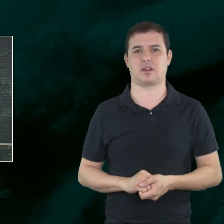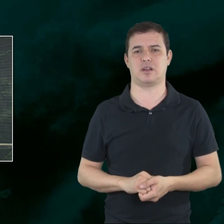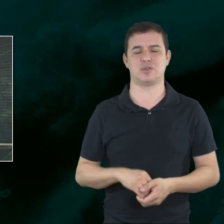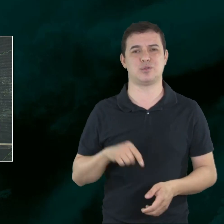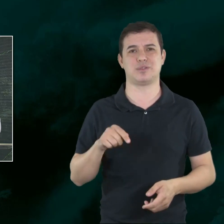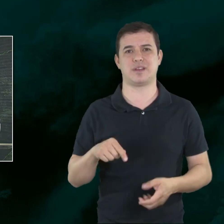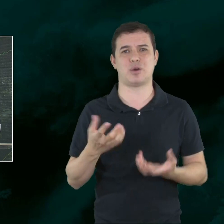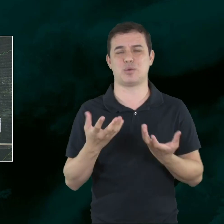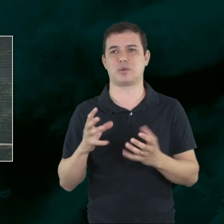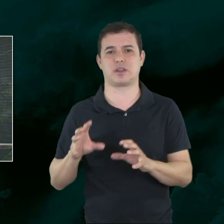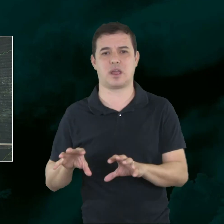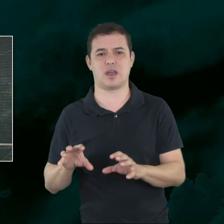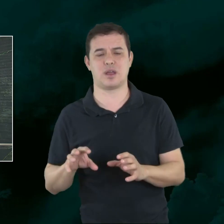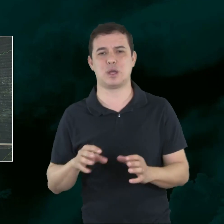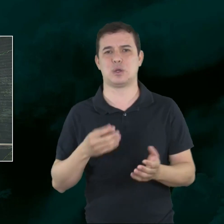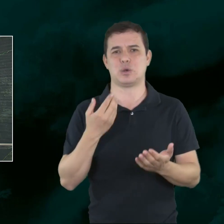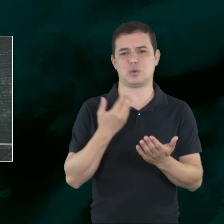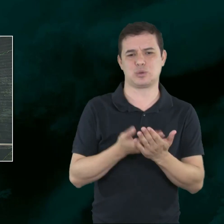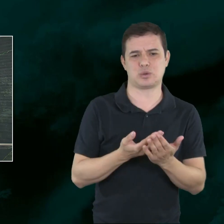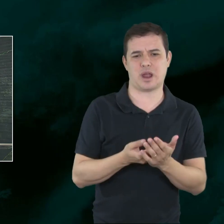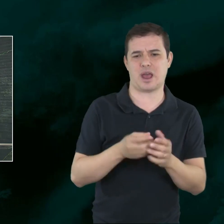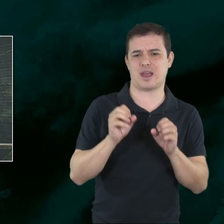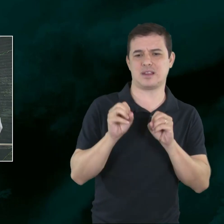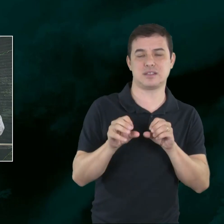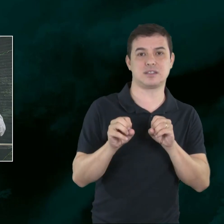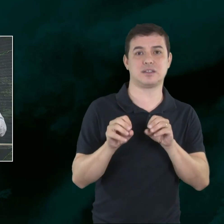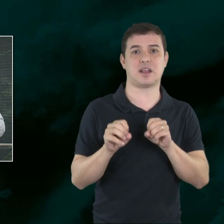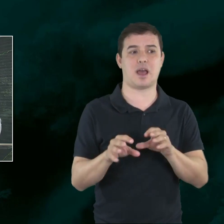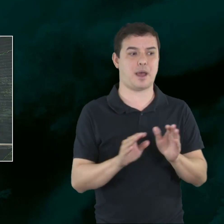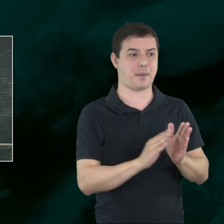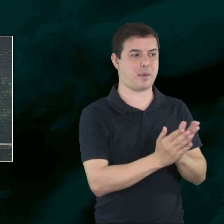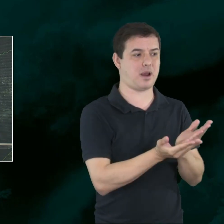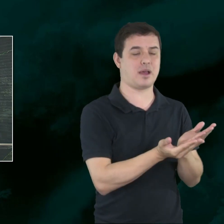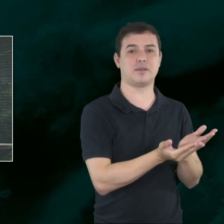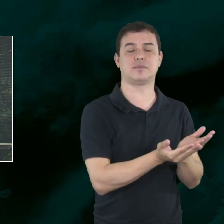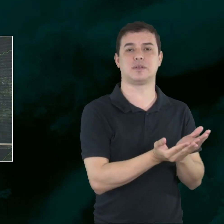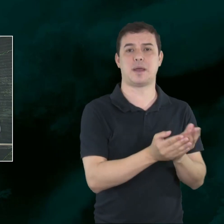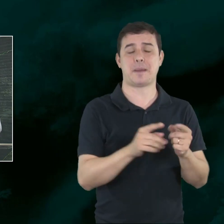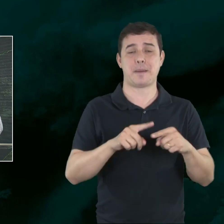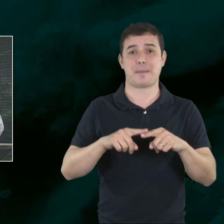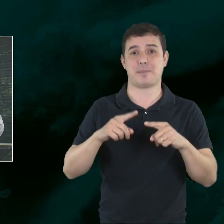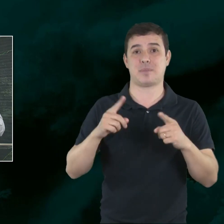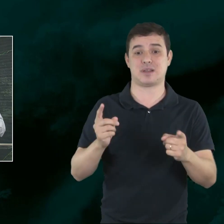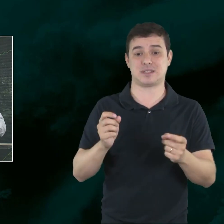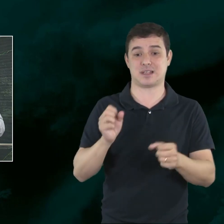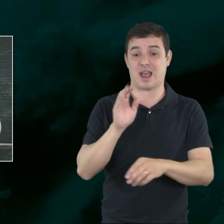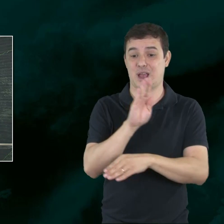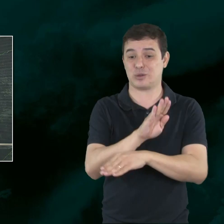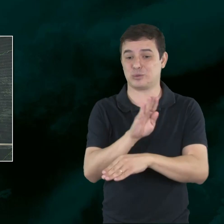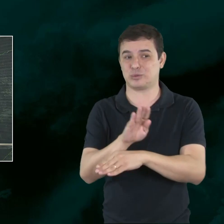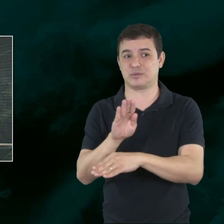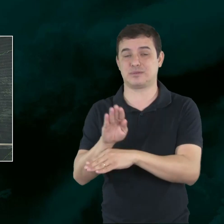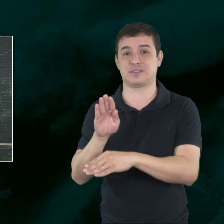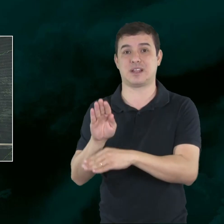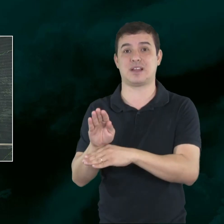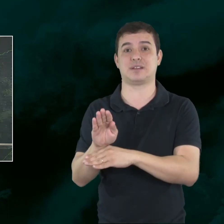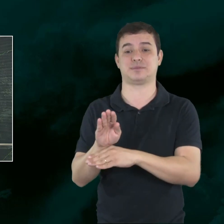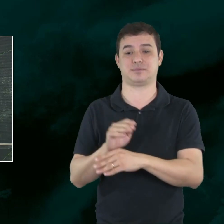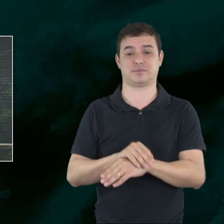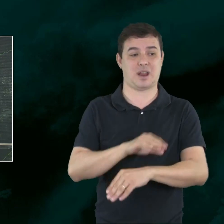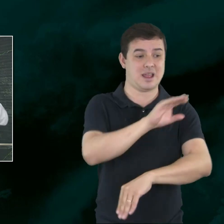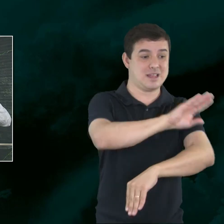Eu quero alertar, né, os irmãos, principalmente os da vida da igreja, os que fazem parte da fortaleza de